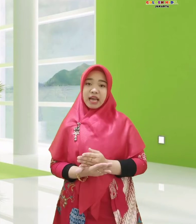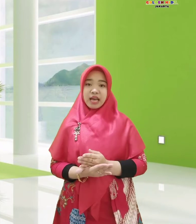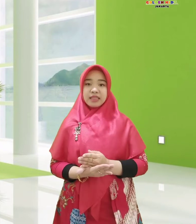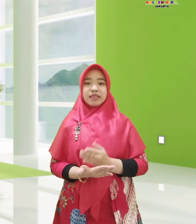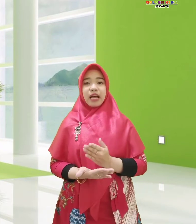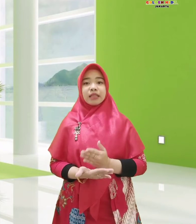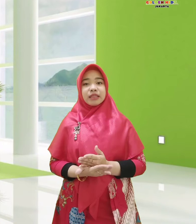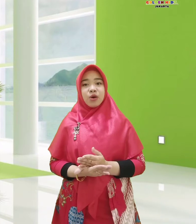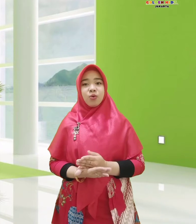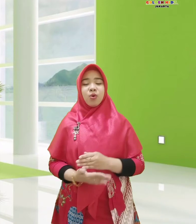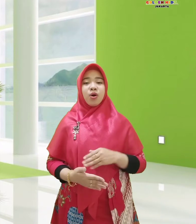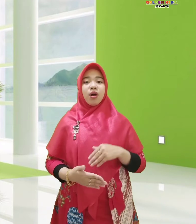nasihat